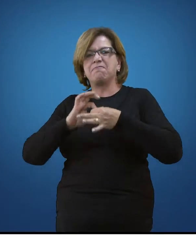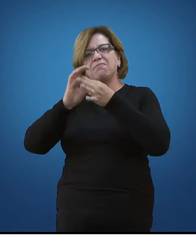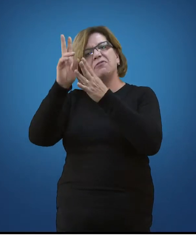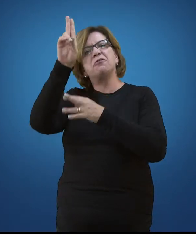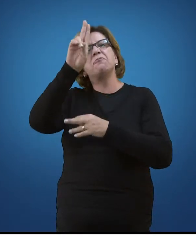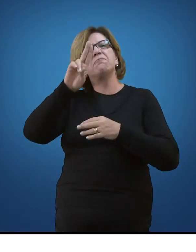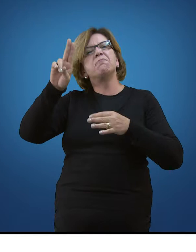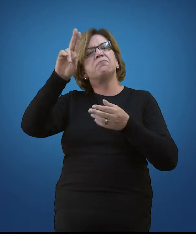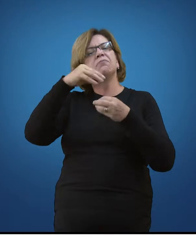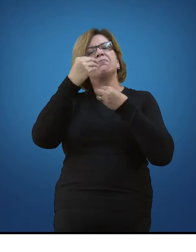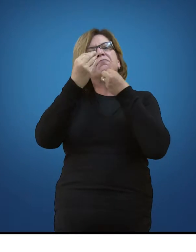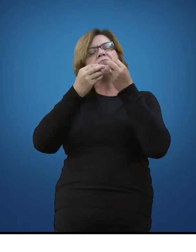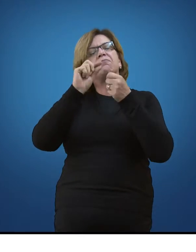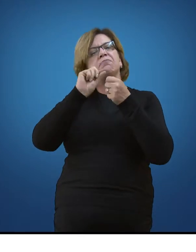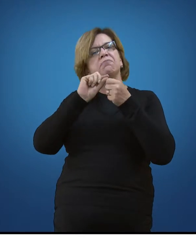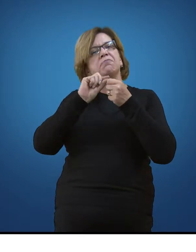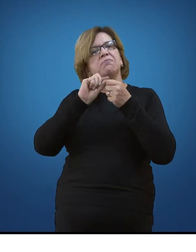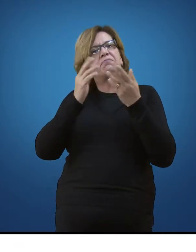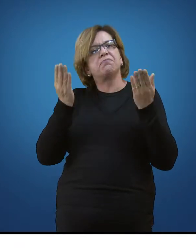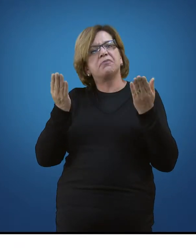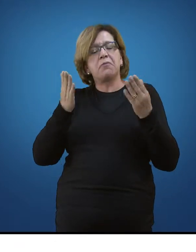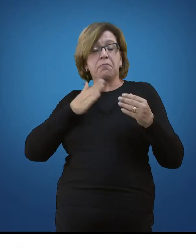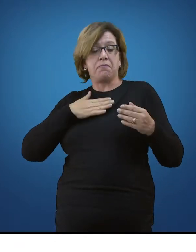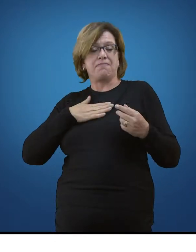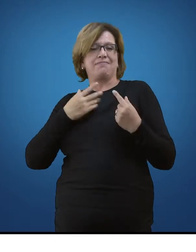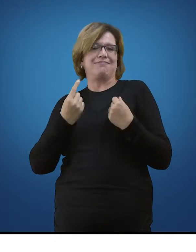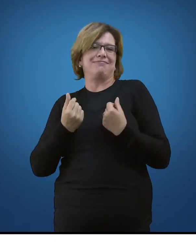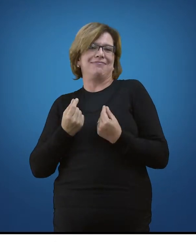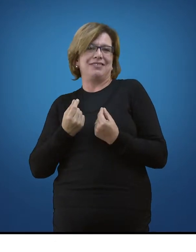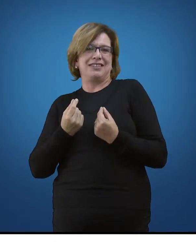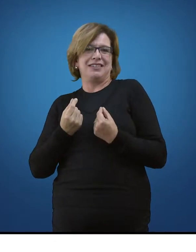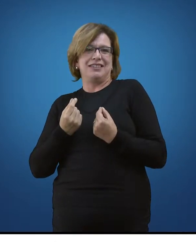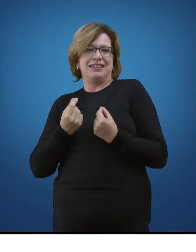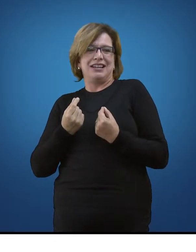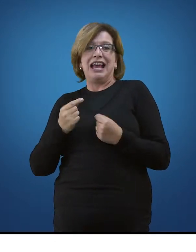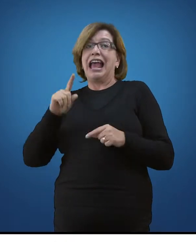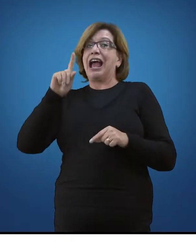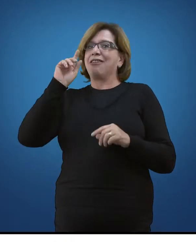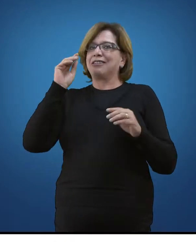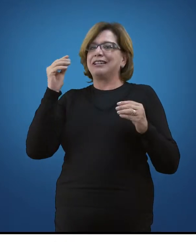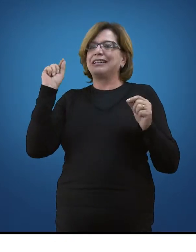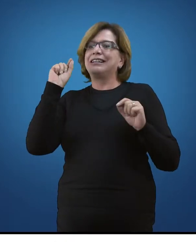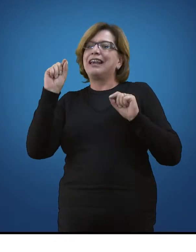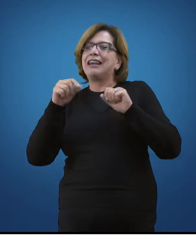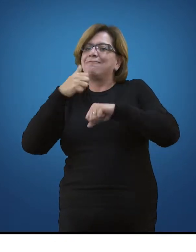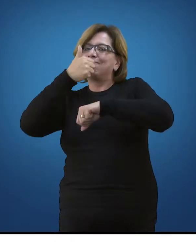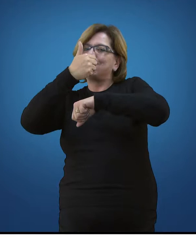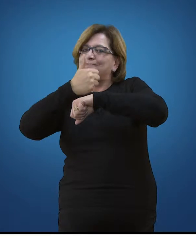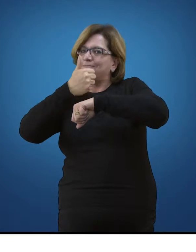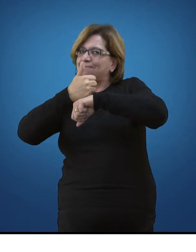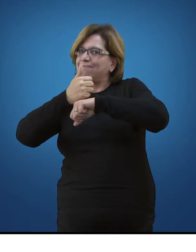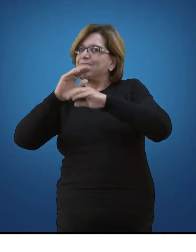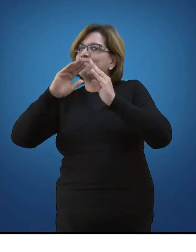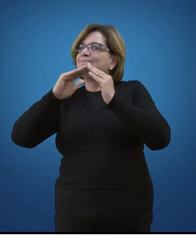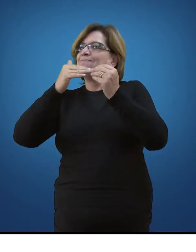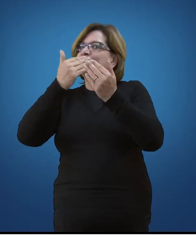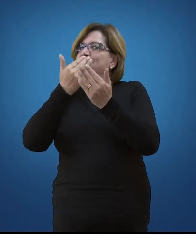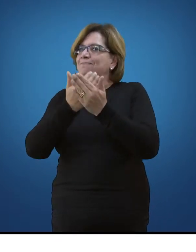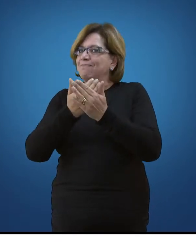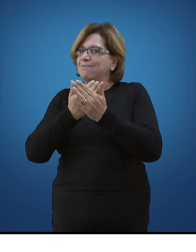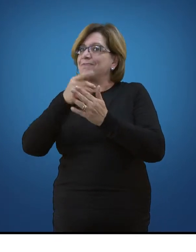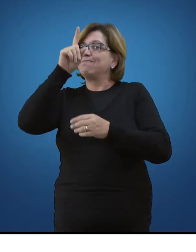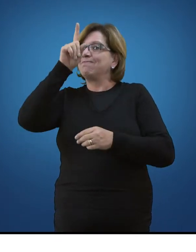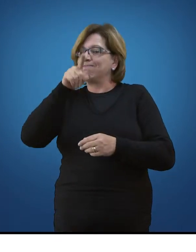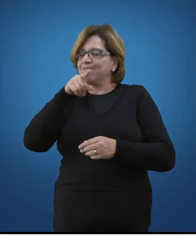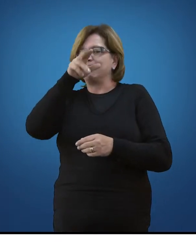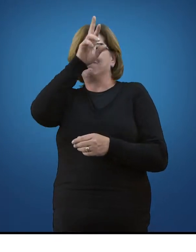de não fazê-lo. É o meu dinheiro. Você, gestor escolar, lembre-se que você é